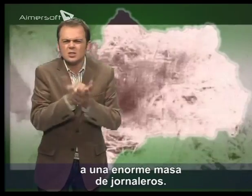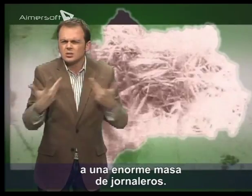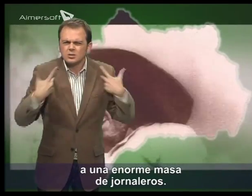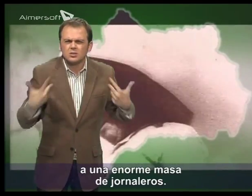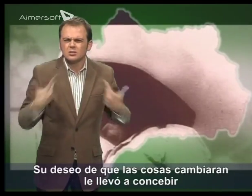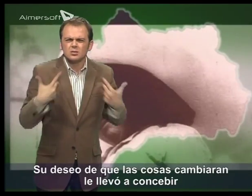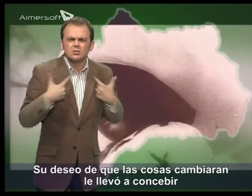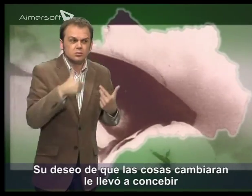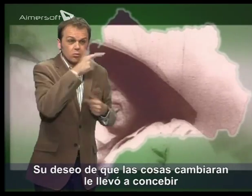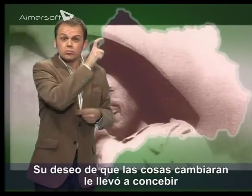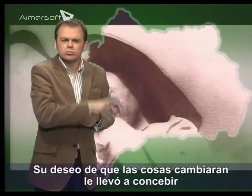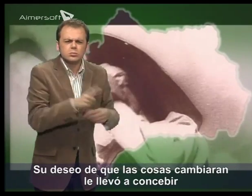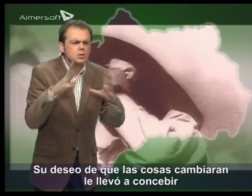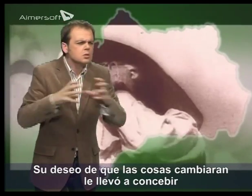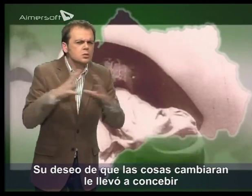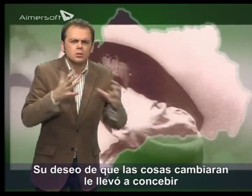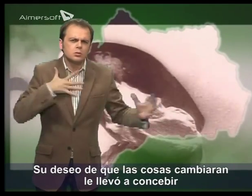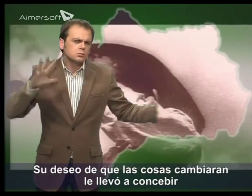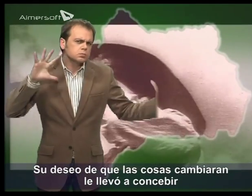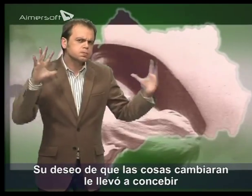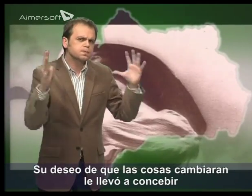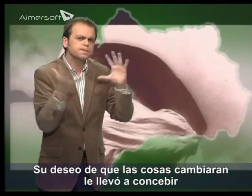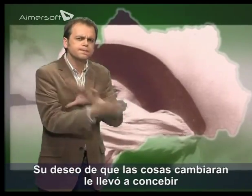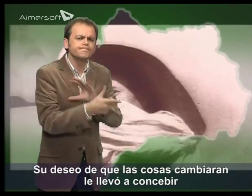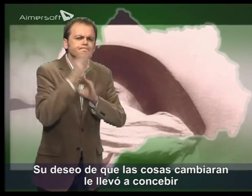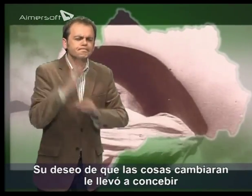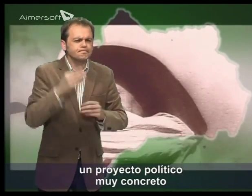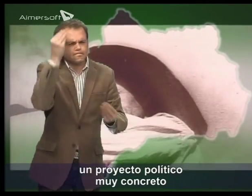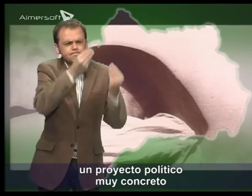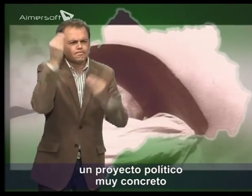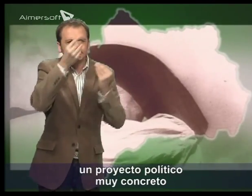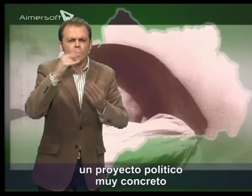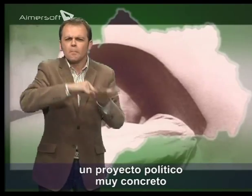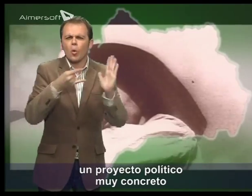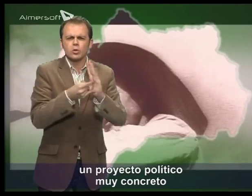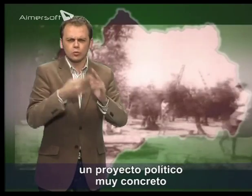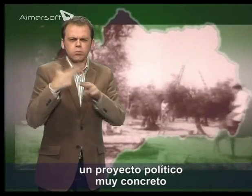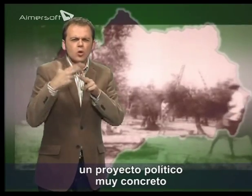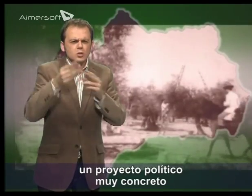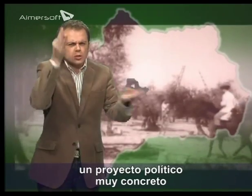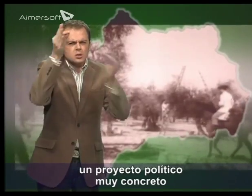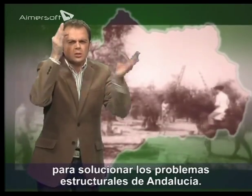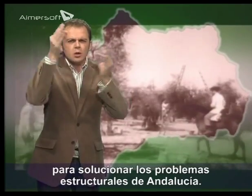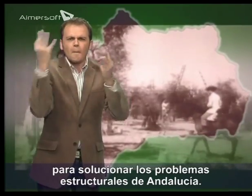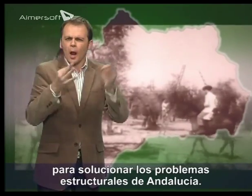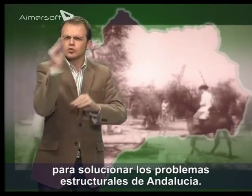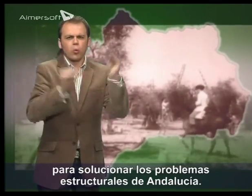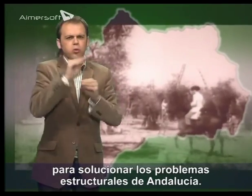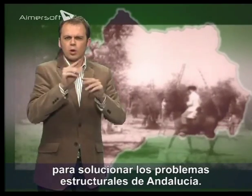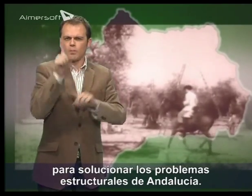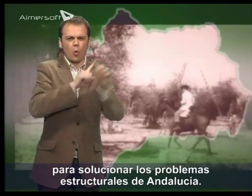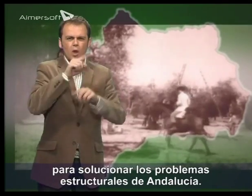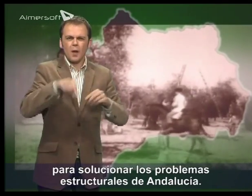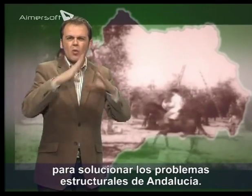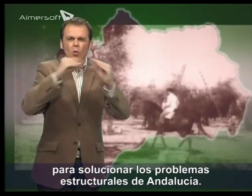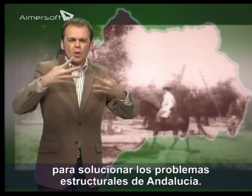jornaleros. Su deseo de que las cosas cambiaran le llevó a concebir un proyecto político muy concreto para solucionar los